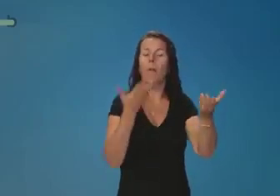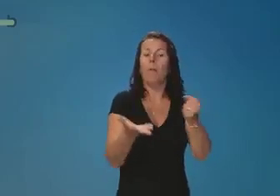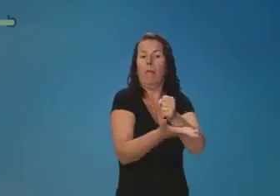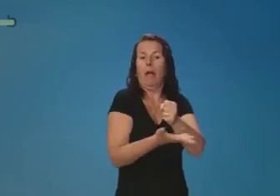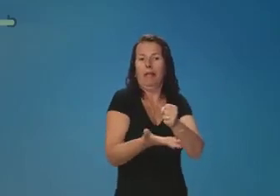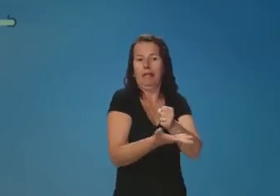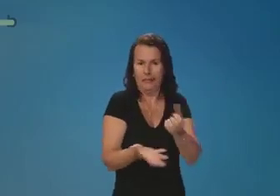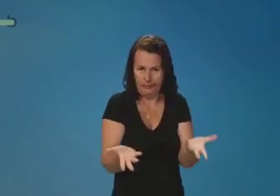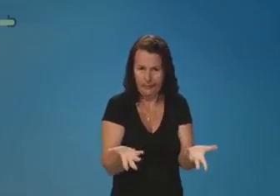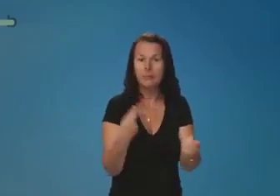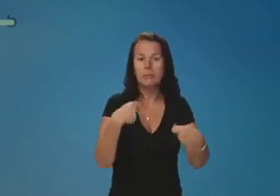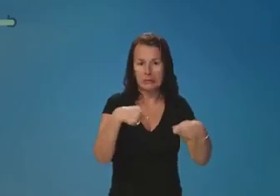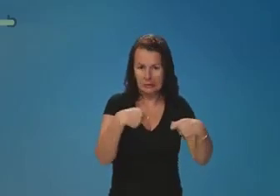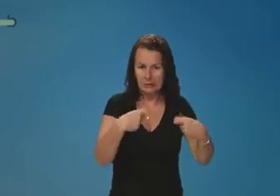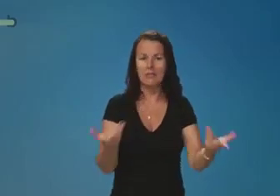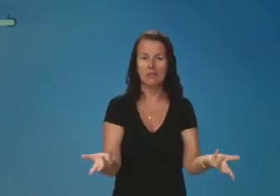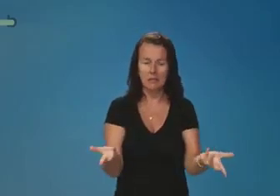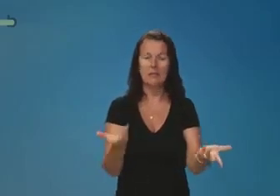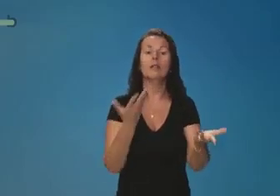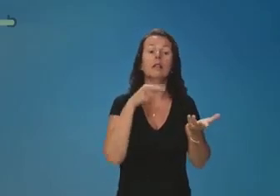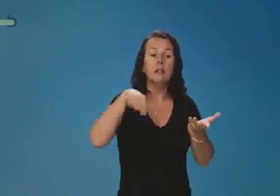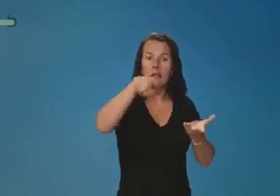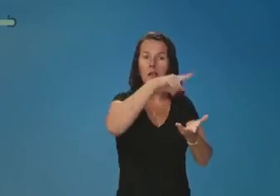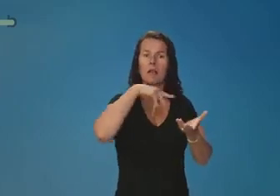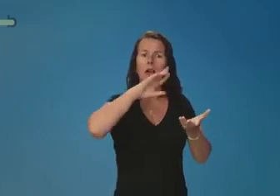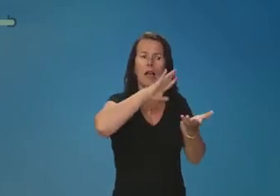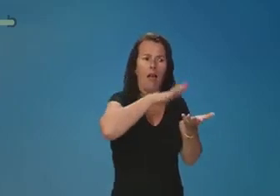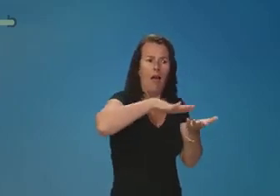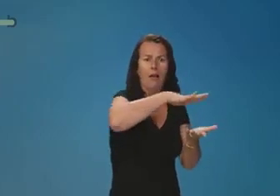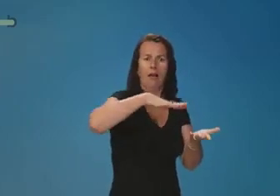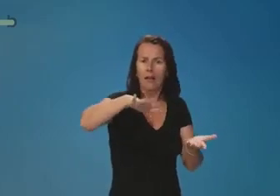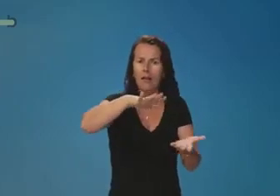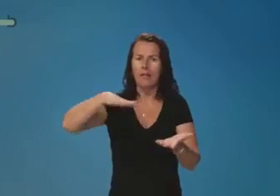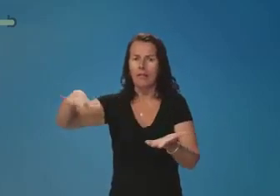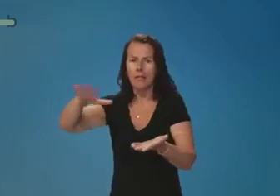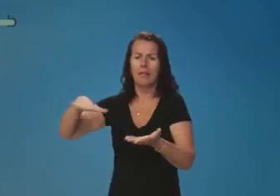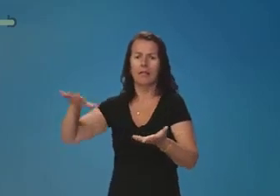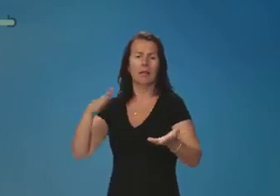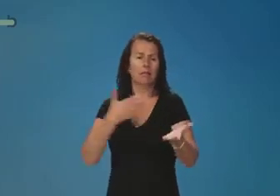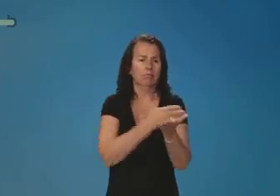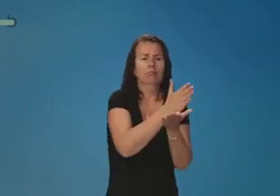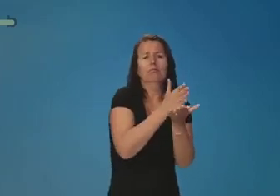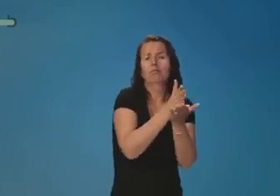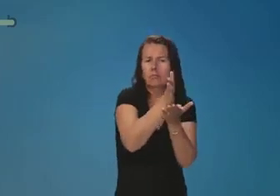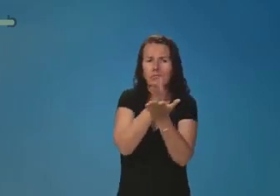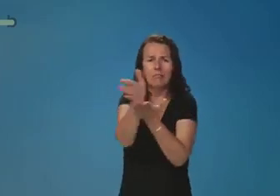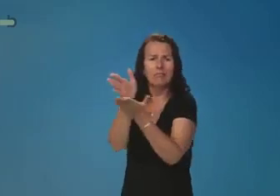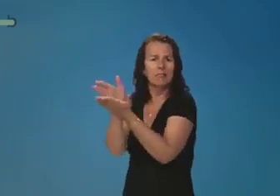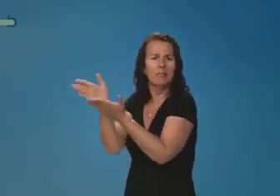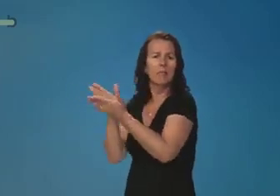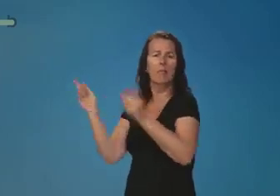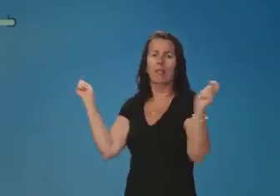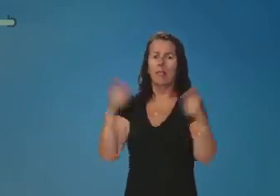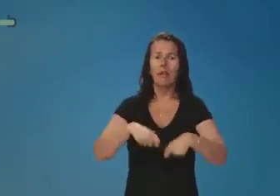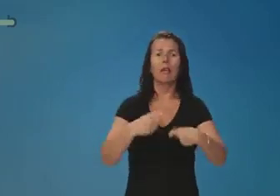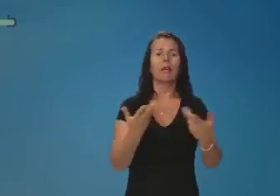professor bilíngue. Assim, os estudos na área da linguística são necessários para essa formação. Essas diversas áreas e segmentos são